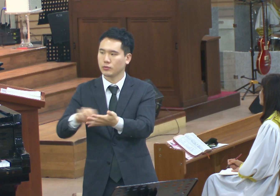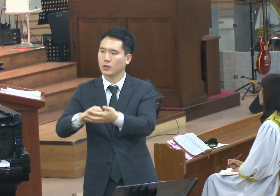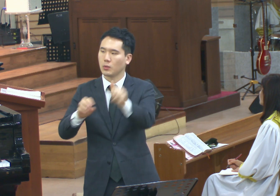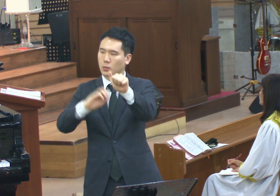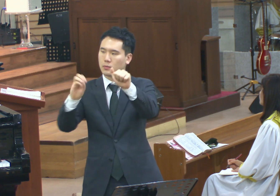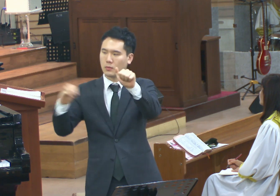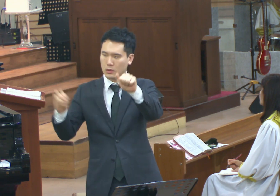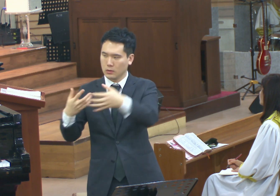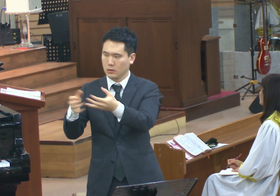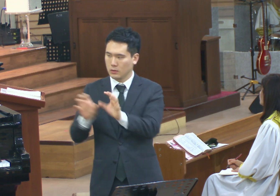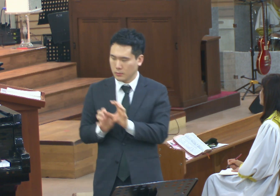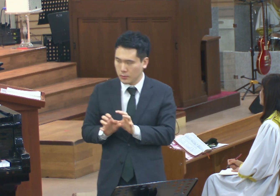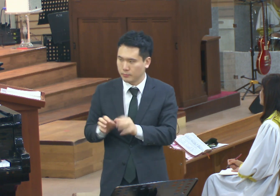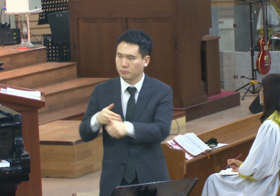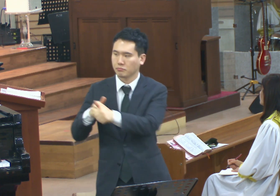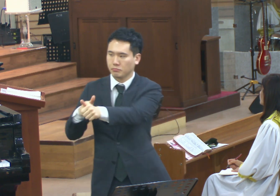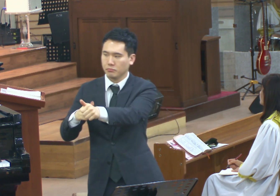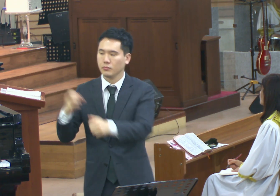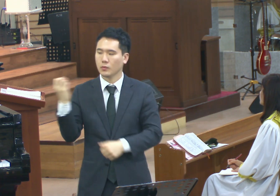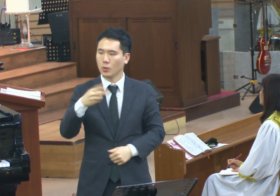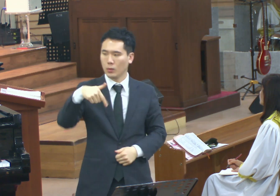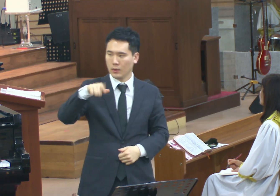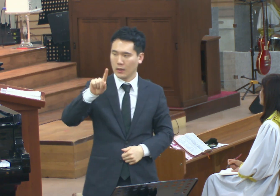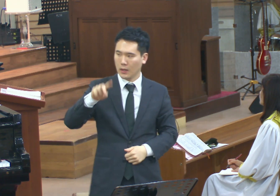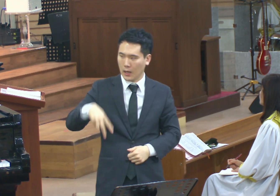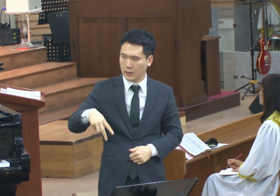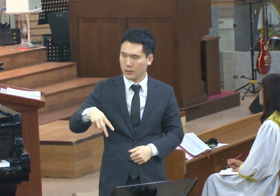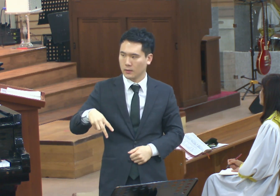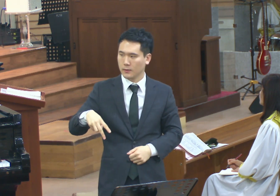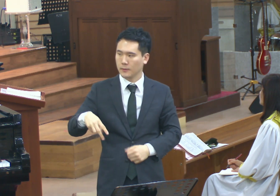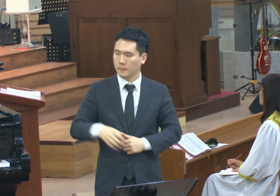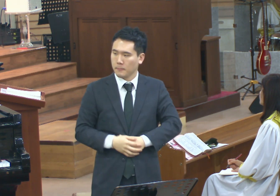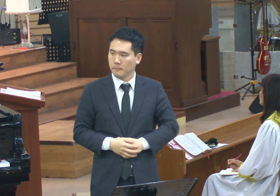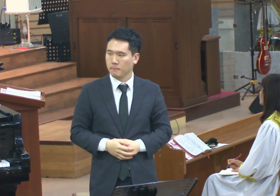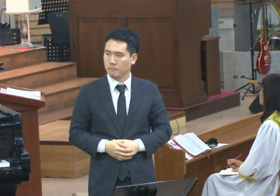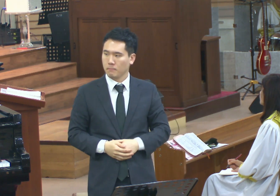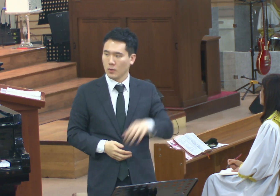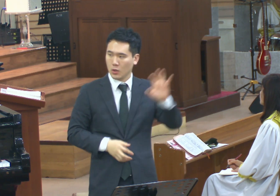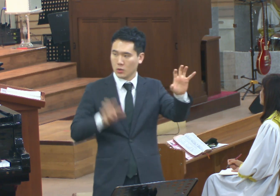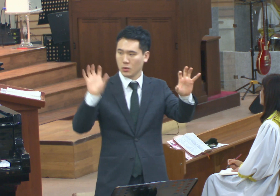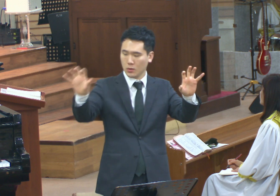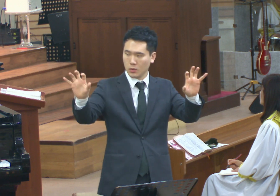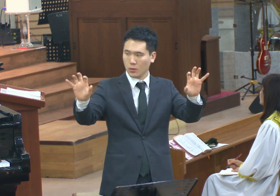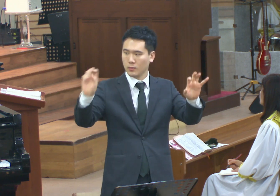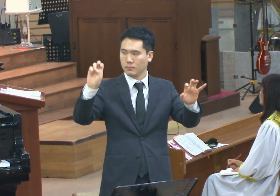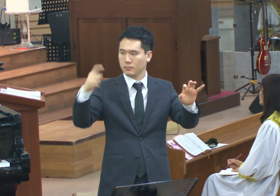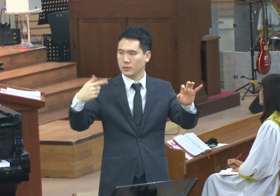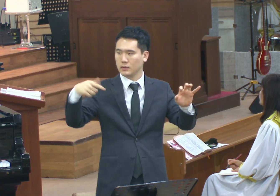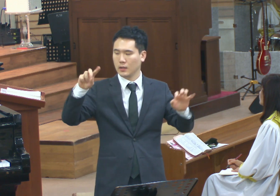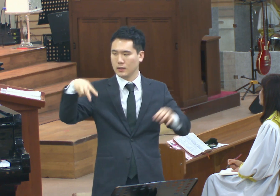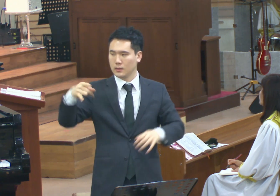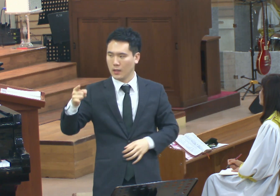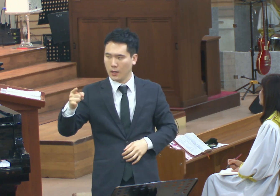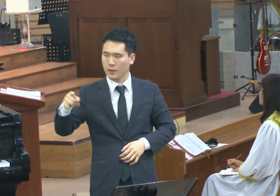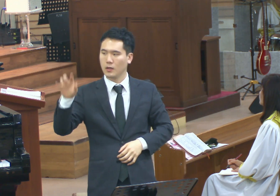그 땅이 또 므낫세 지파예요. 그러니까 가운데 이렇게 므낫세 지파가 넓게 퍼져 있거든요.